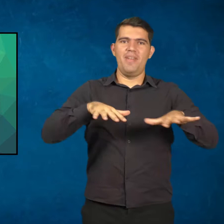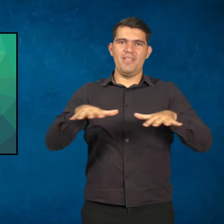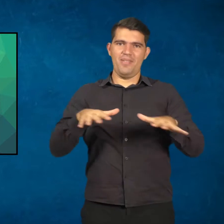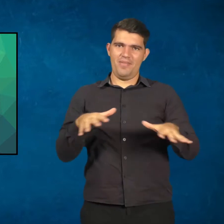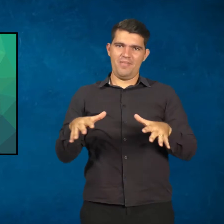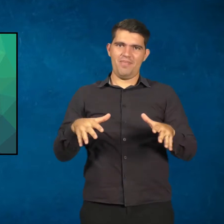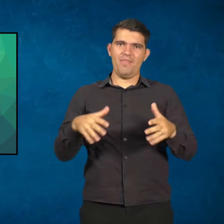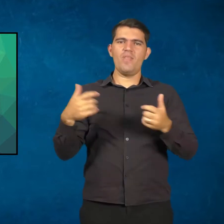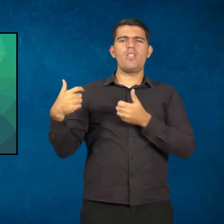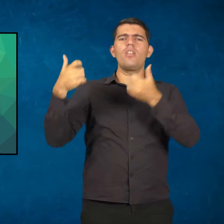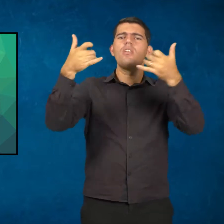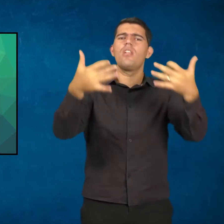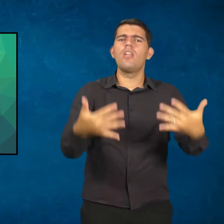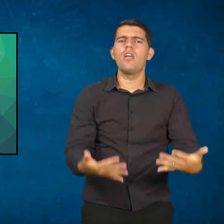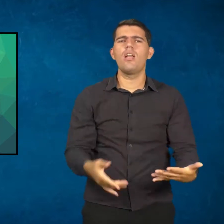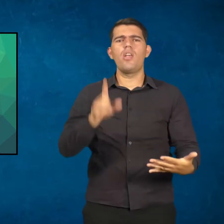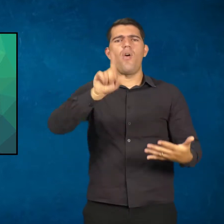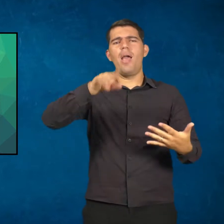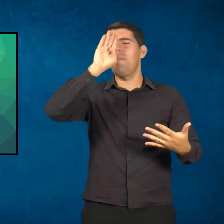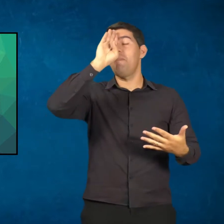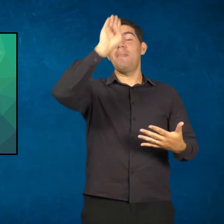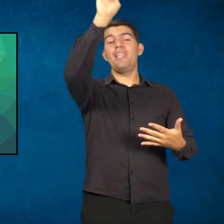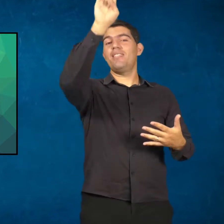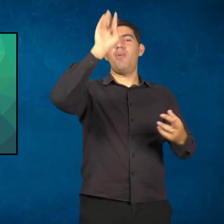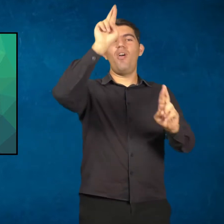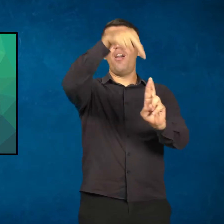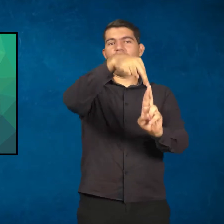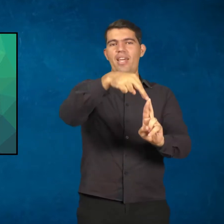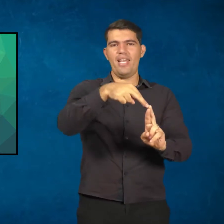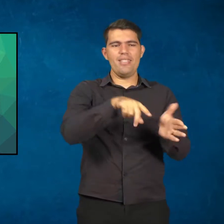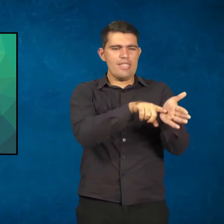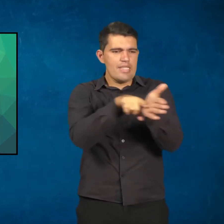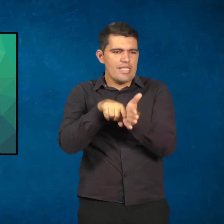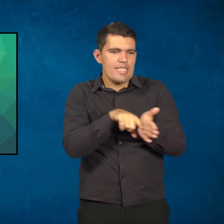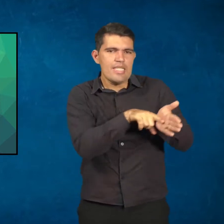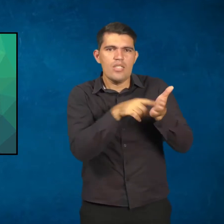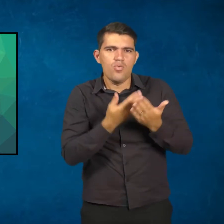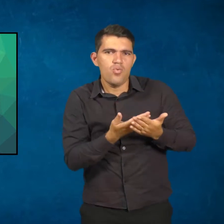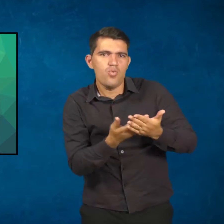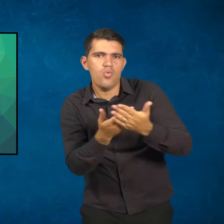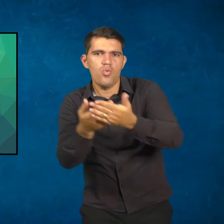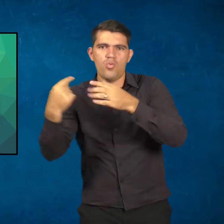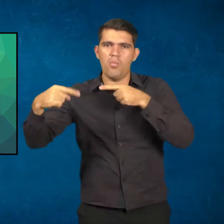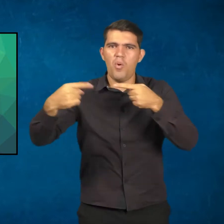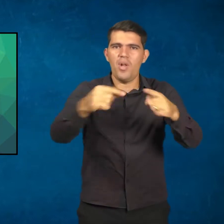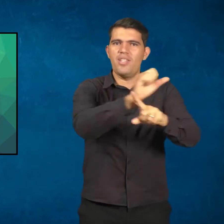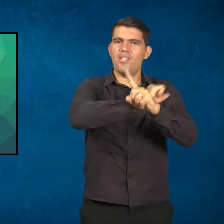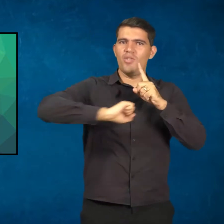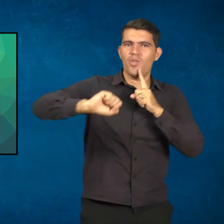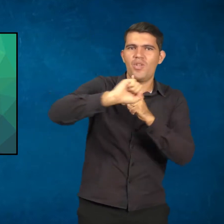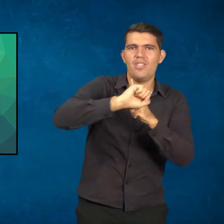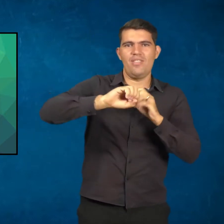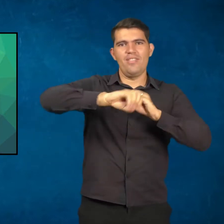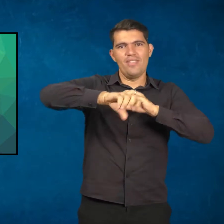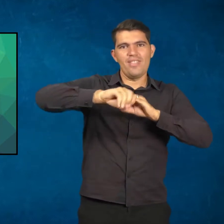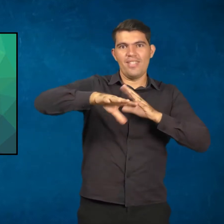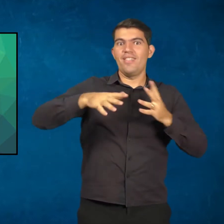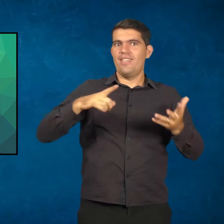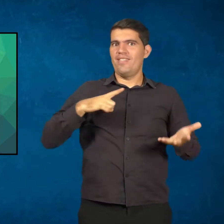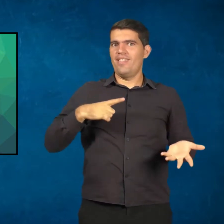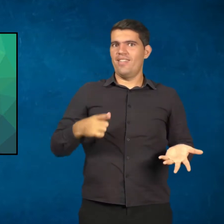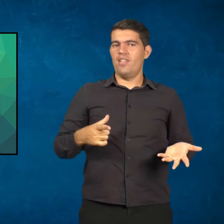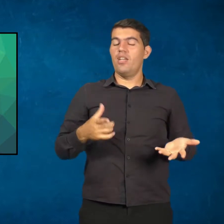abordagem, ela se torna um dos principais referenciais analíticos para o estudo da trajetória das políticas sociais e